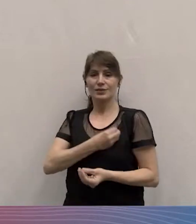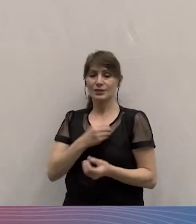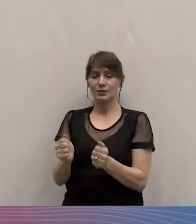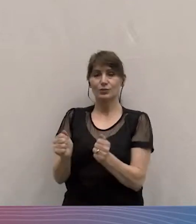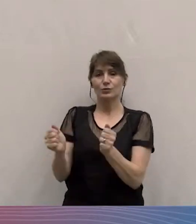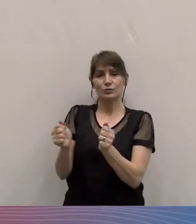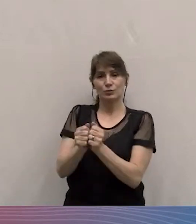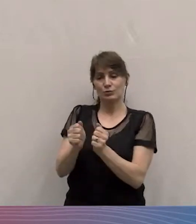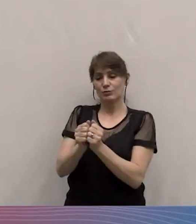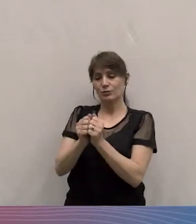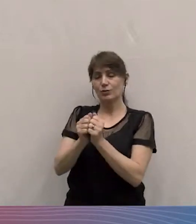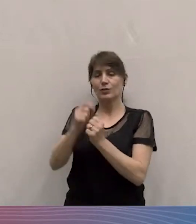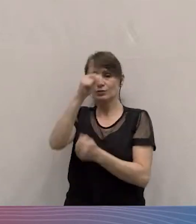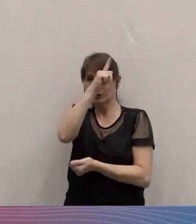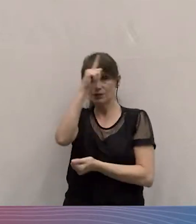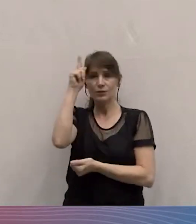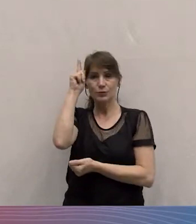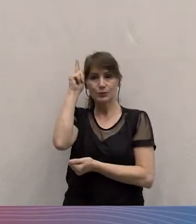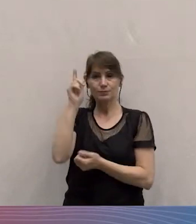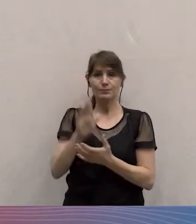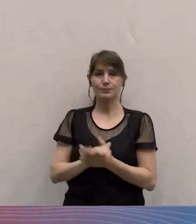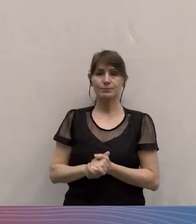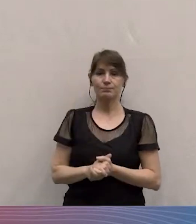Quando Paulo